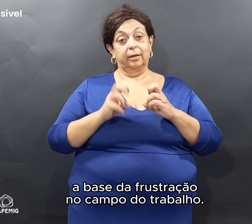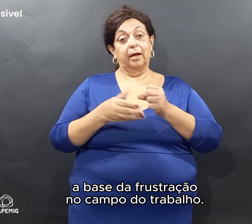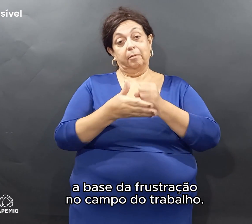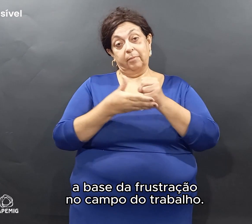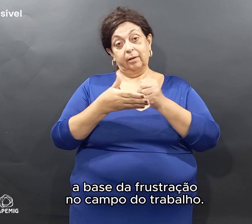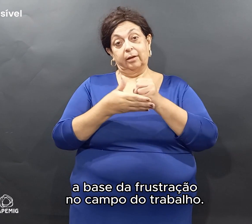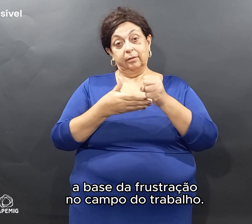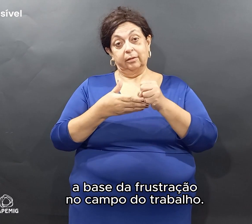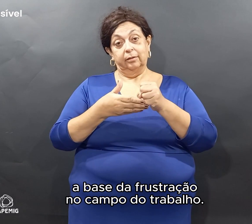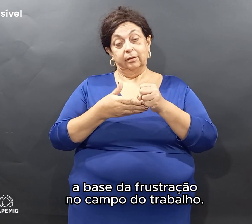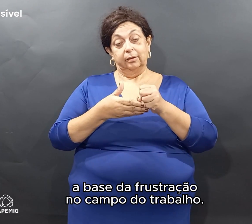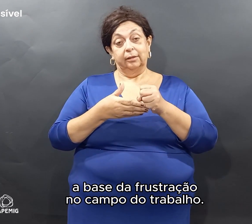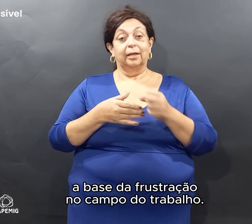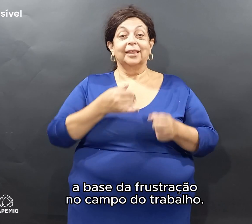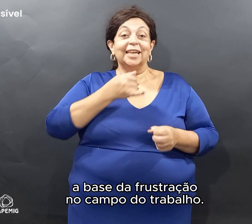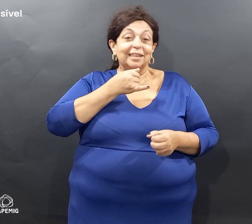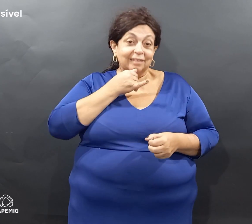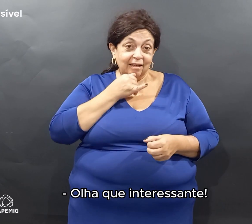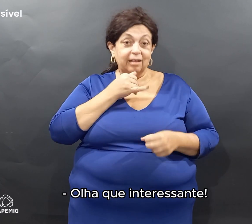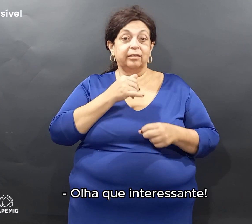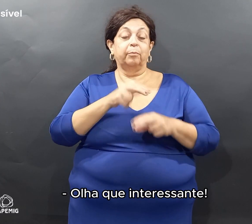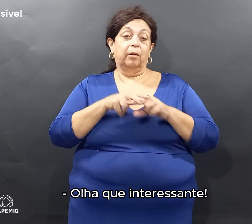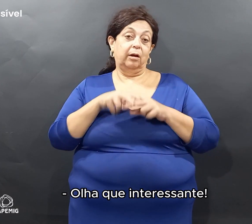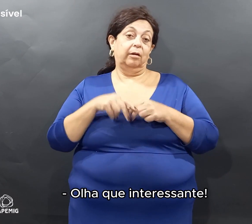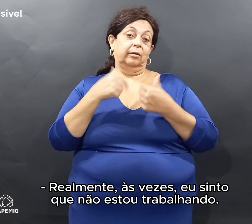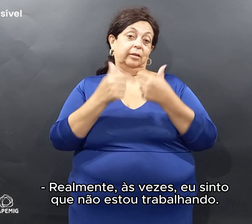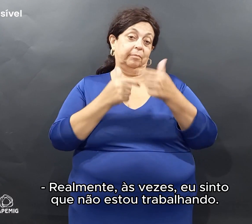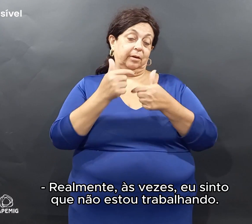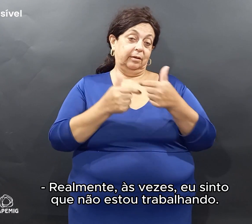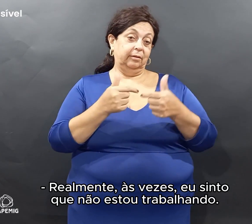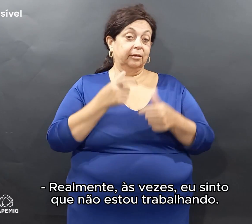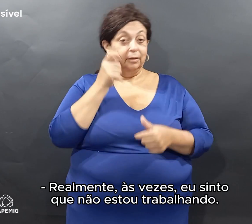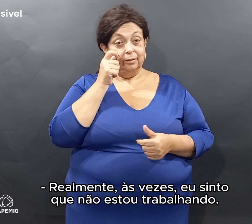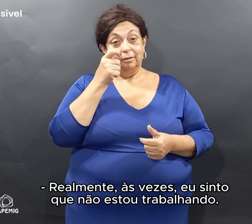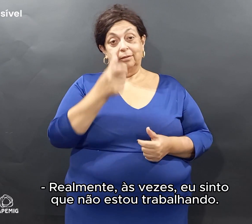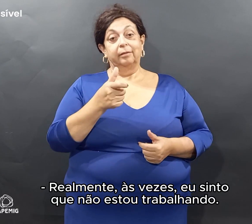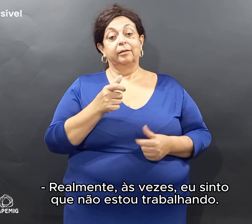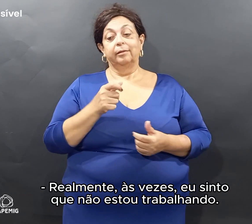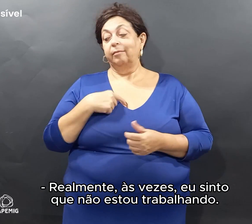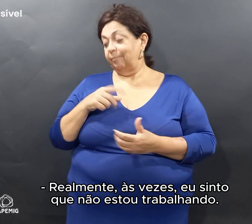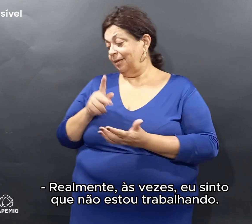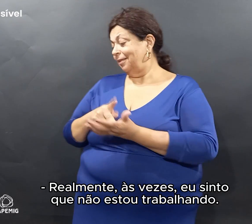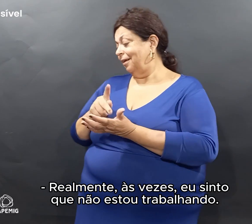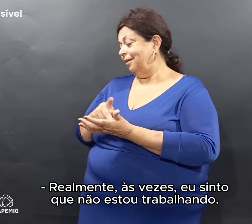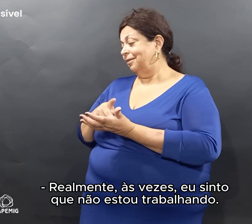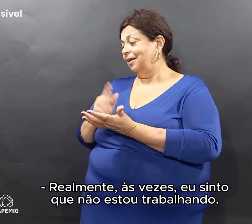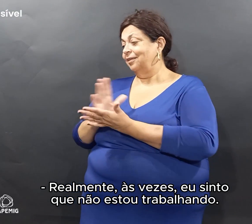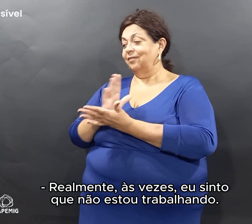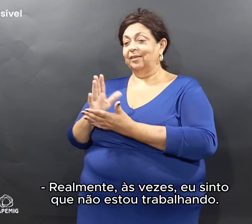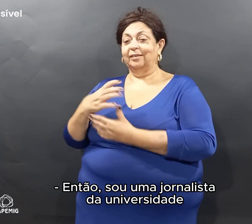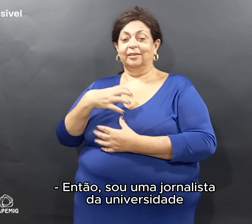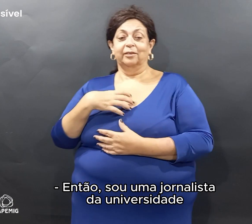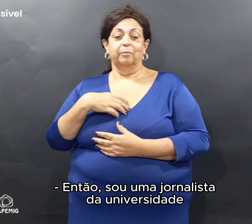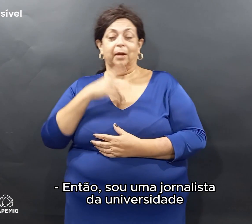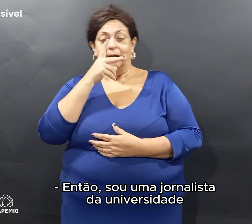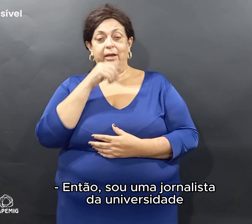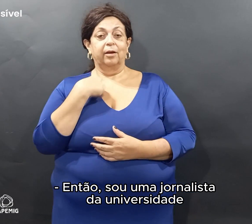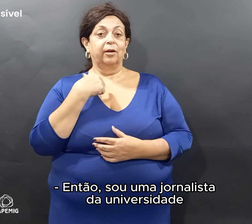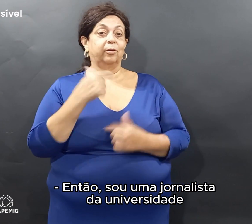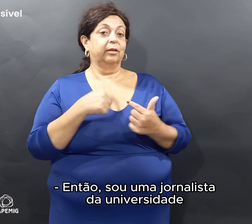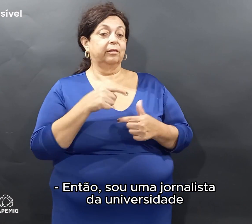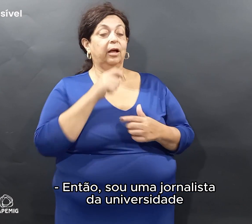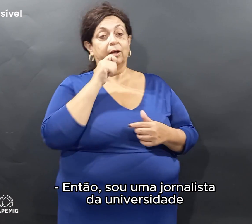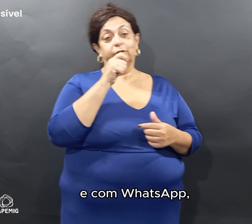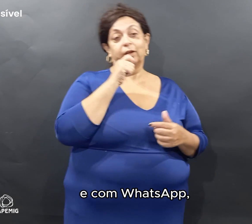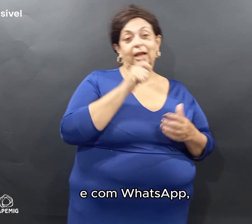da frustração no campo do trabalho. Olha que interessante. Realmente, às vezes eu sinto que não estou trabalhando, né? Então, sou uma jornalista